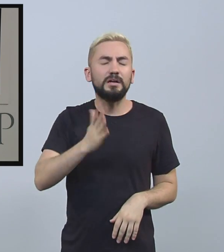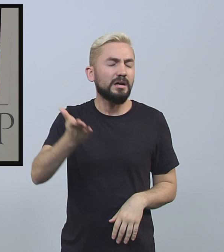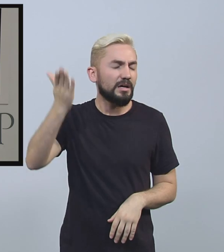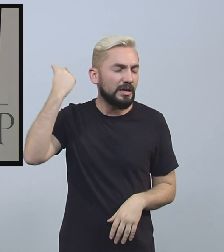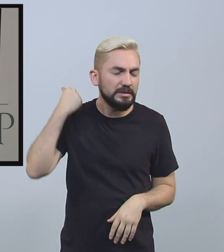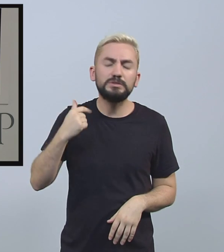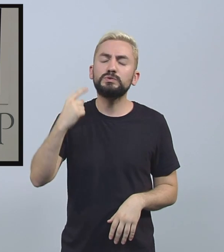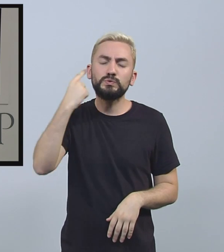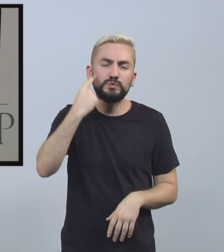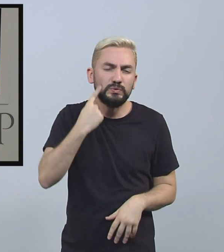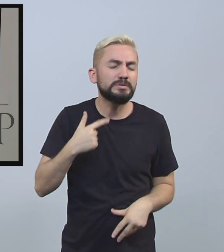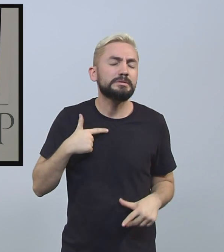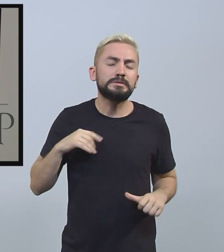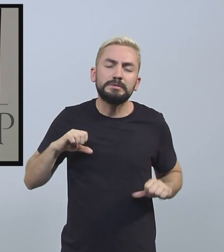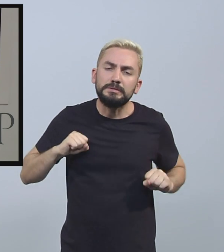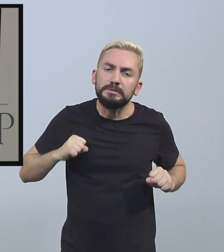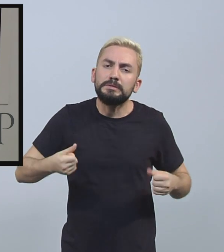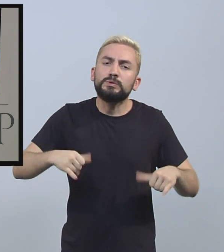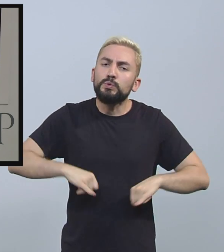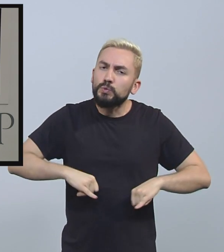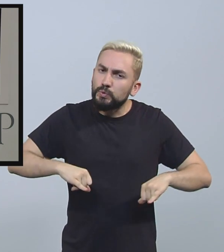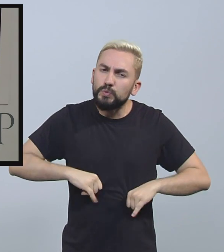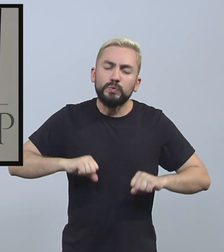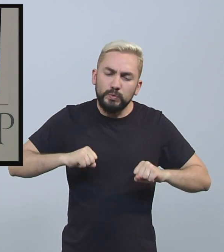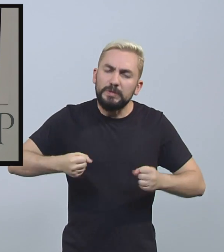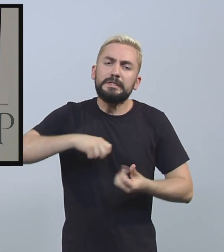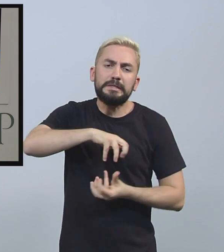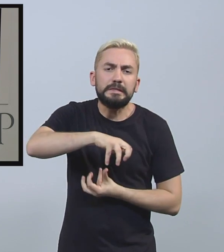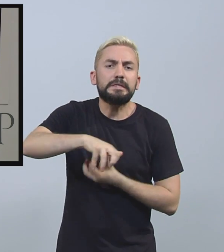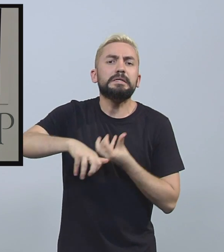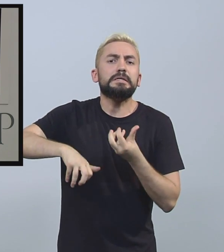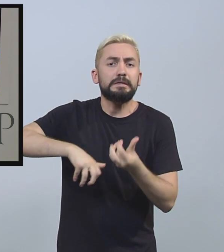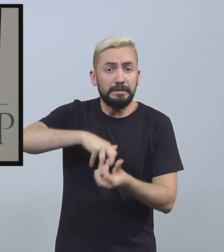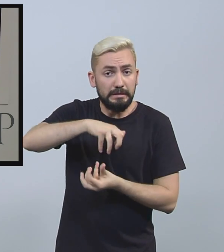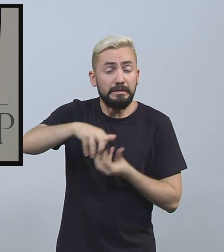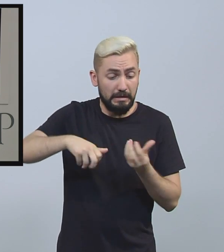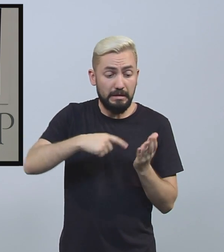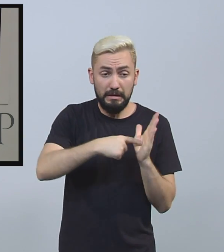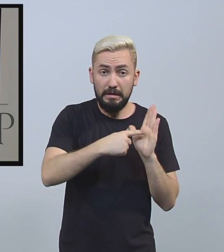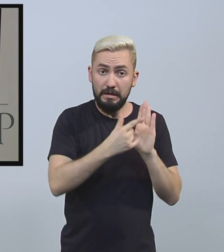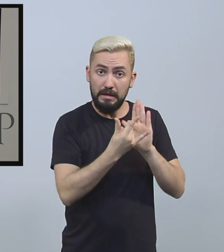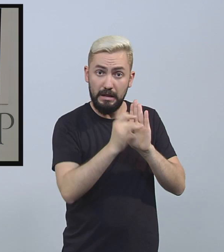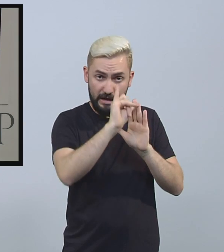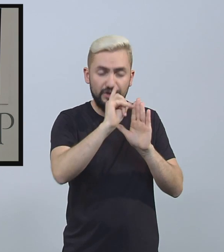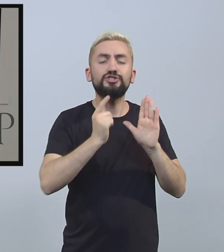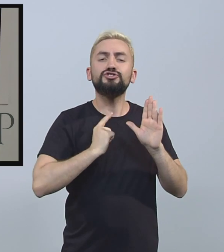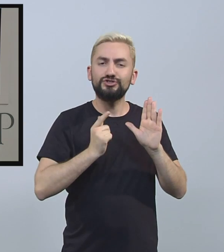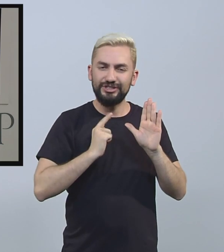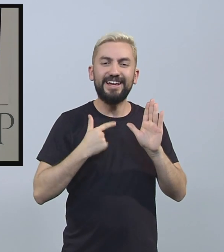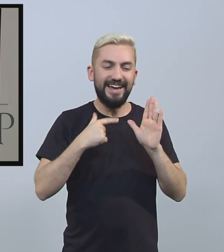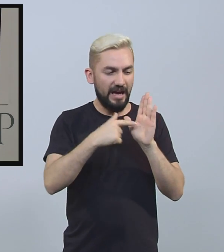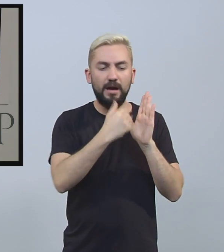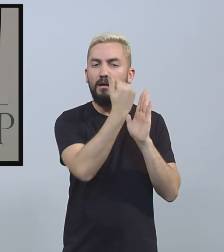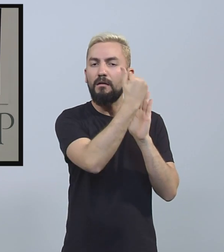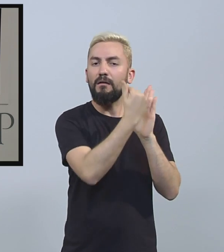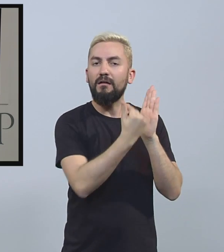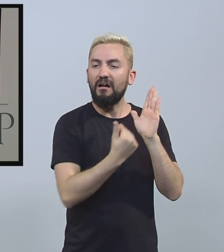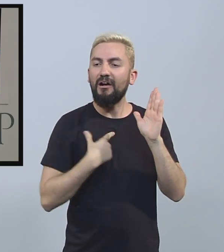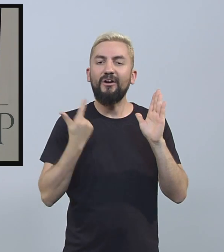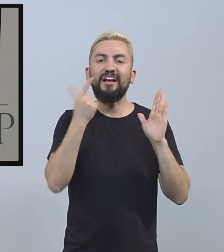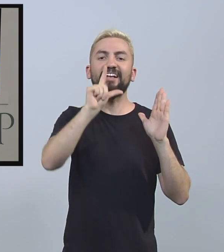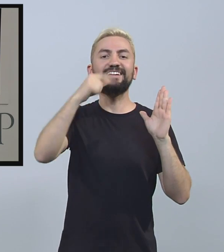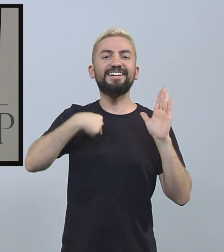conquistada pela comunidade surda, além dos direitos que eu citei anteriormente,